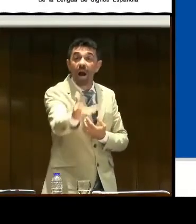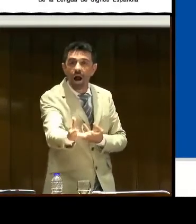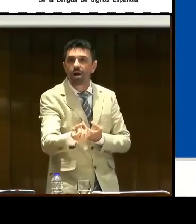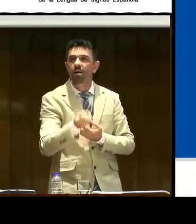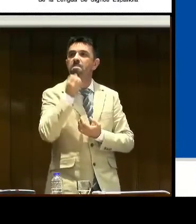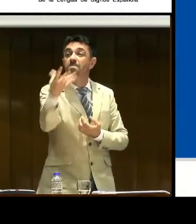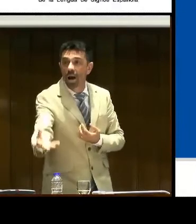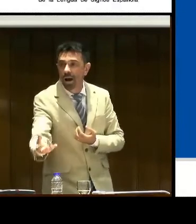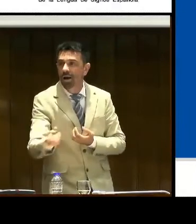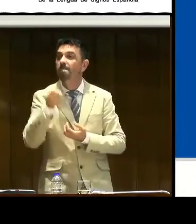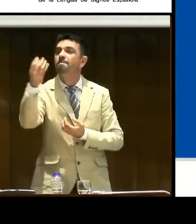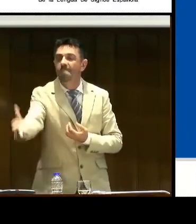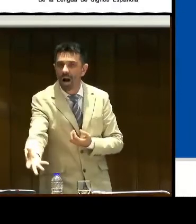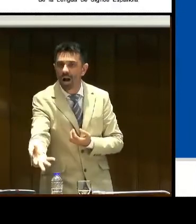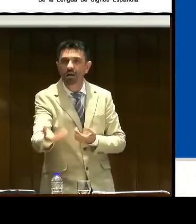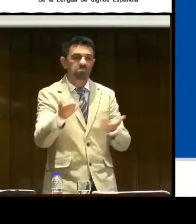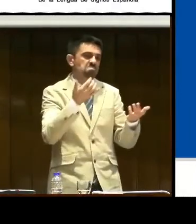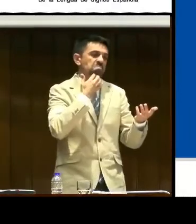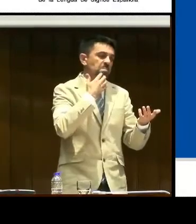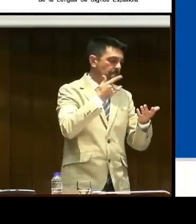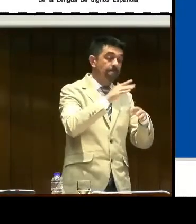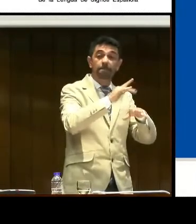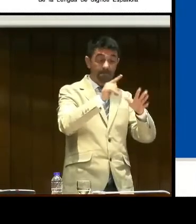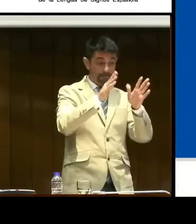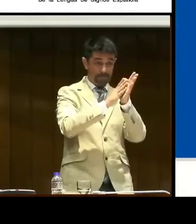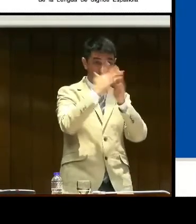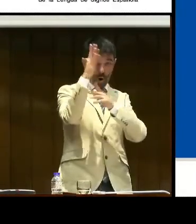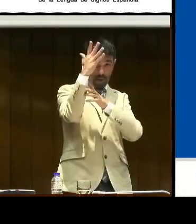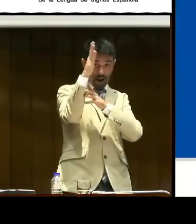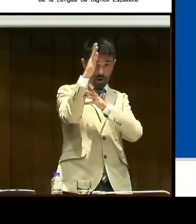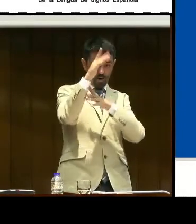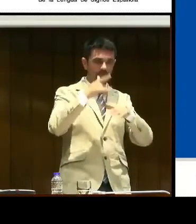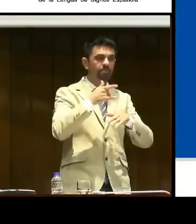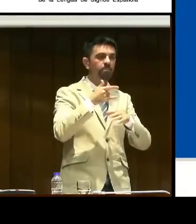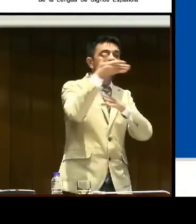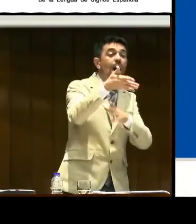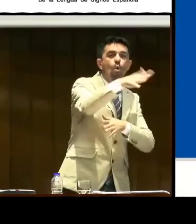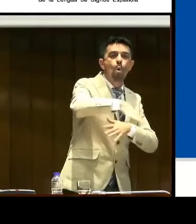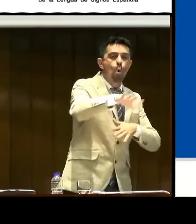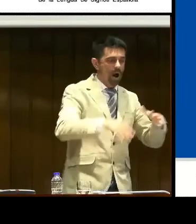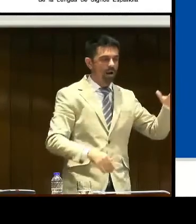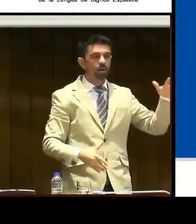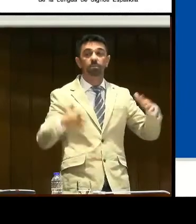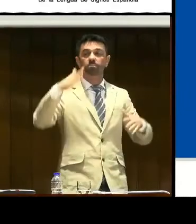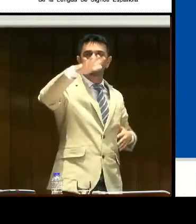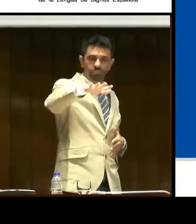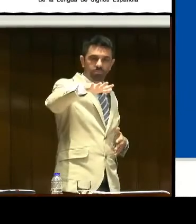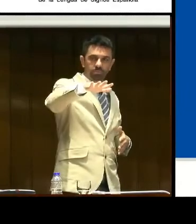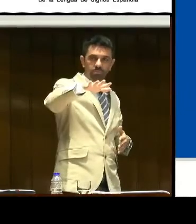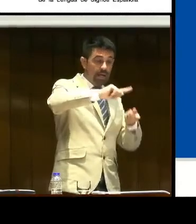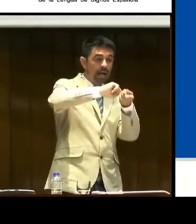dirigiendo ya a un lugar, llega a él, adopta una